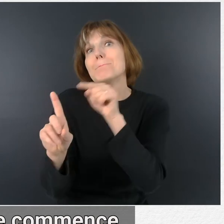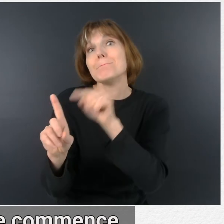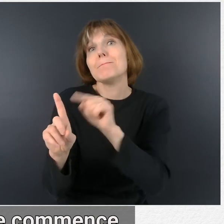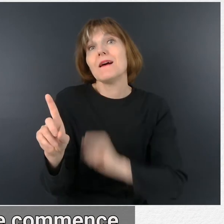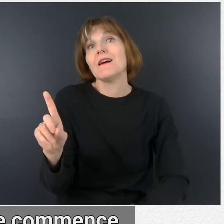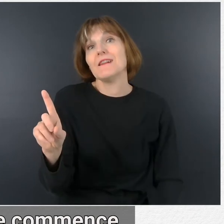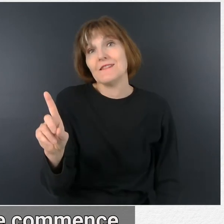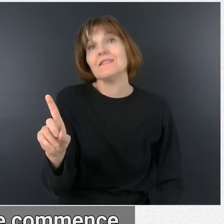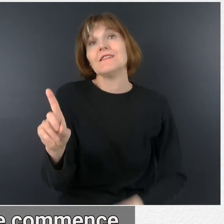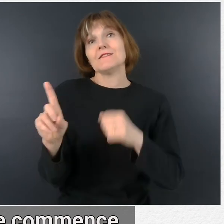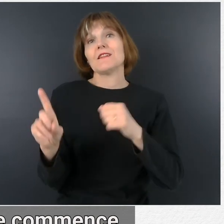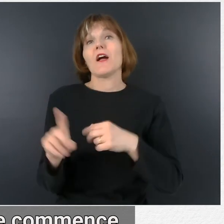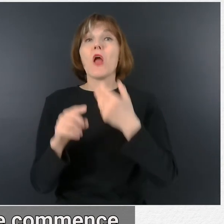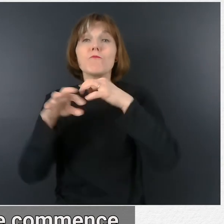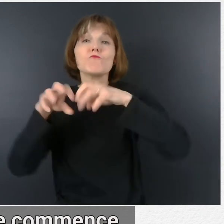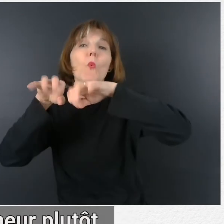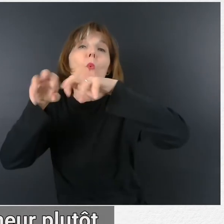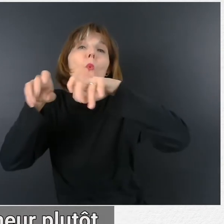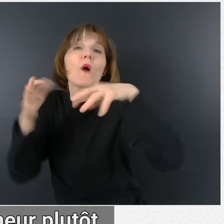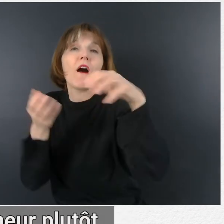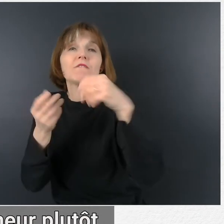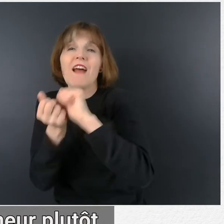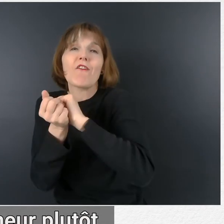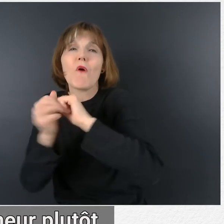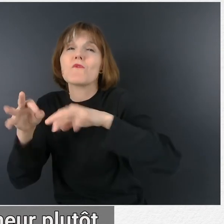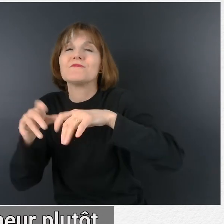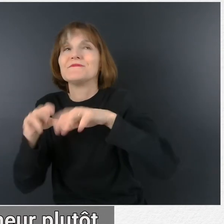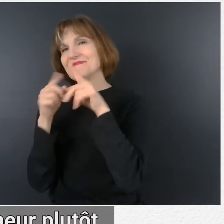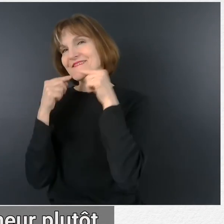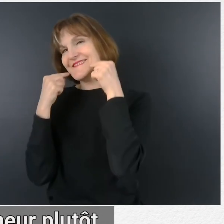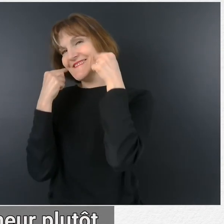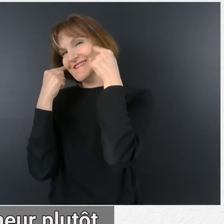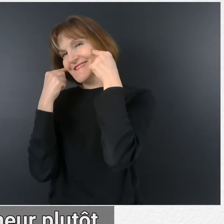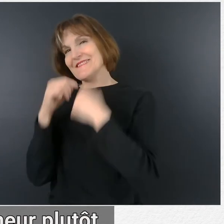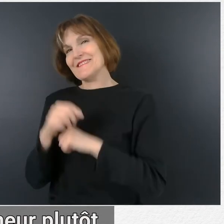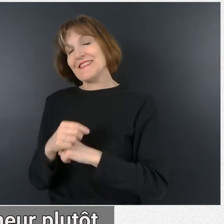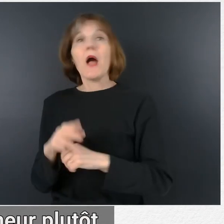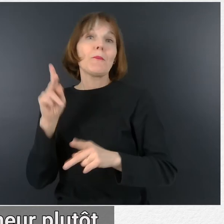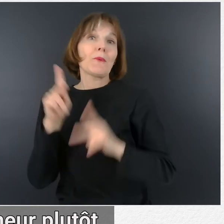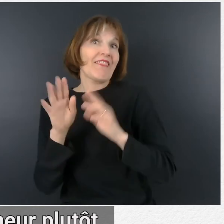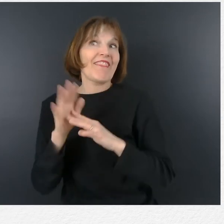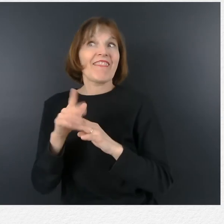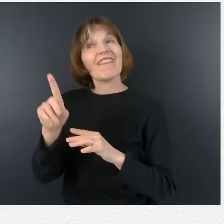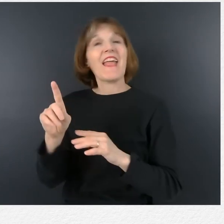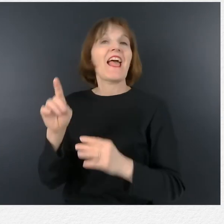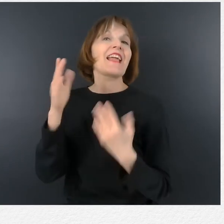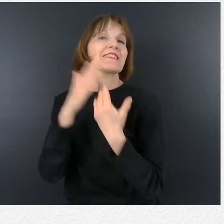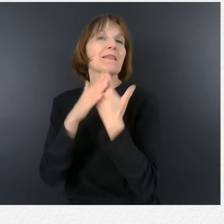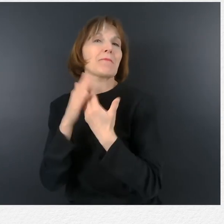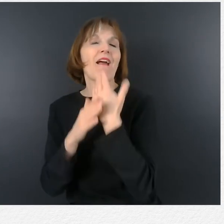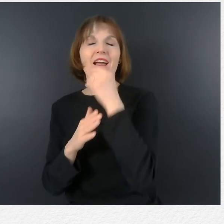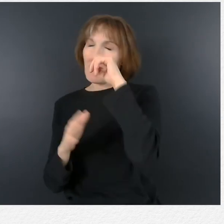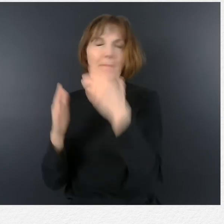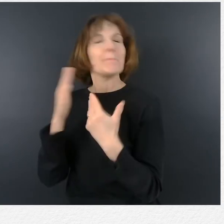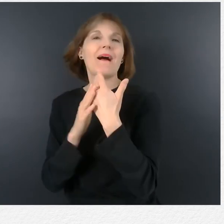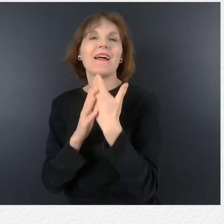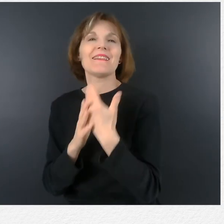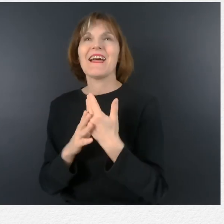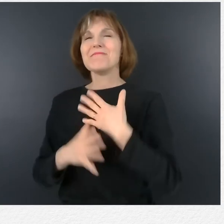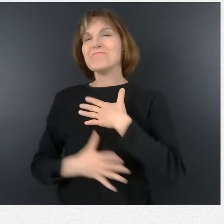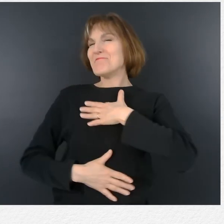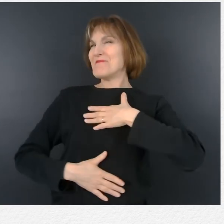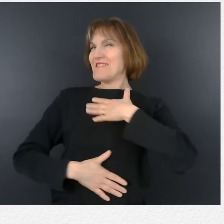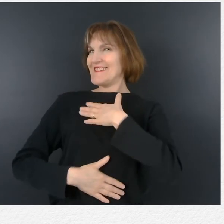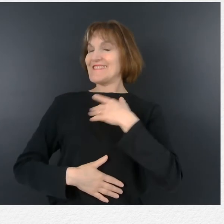savon, qu'elle commence sa journée de travail dans une humeur plutôt joyeuse, en repensant au plaisir que vous lui avez